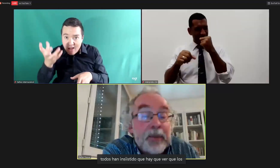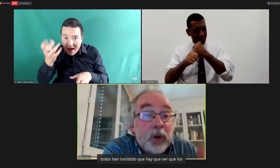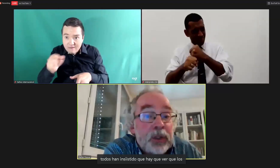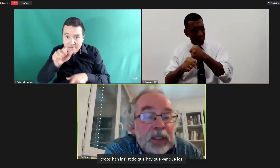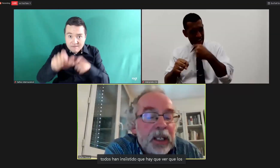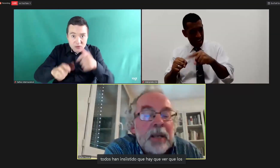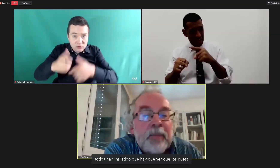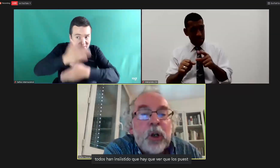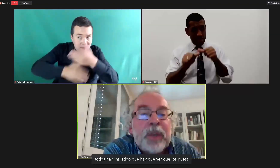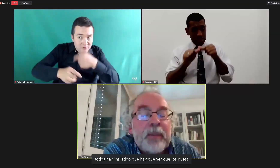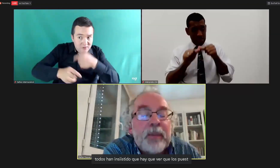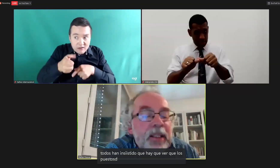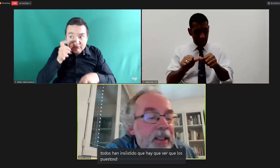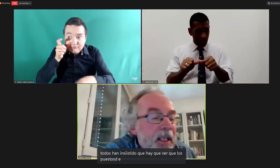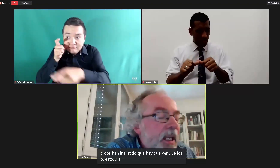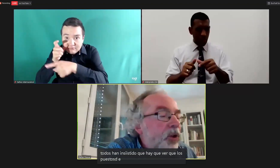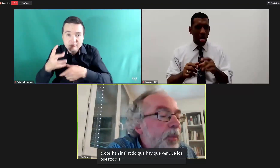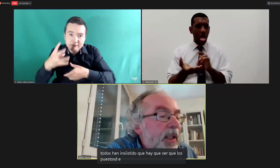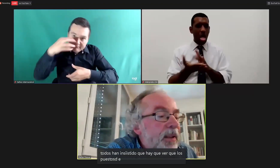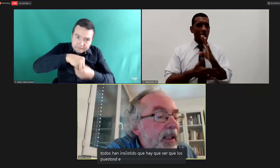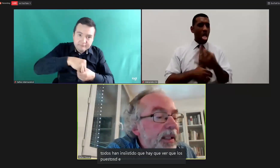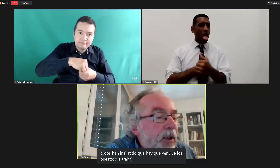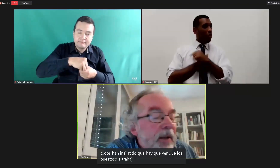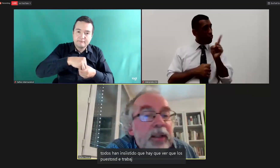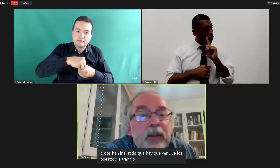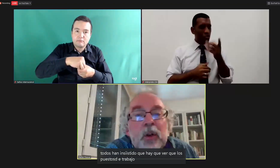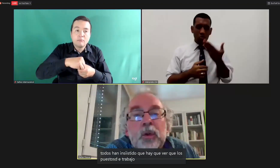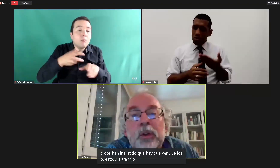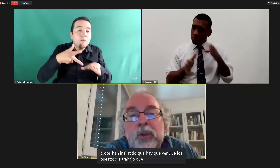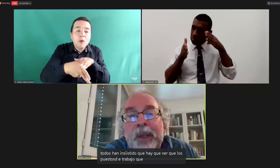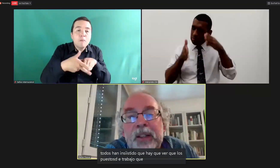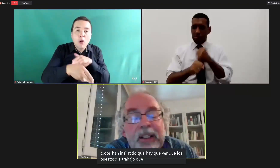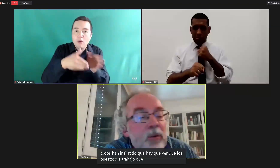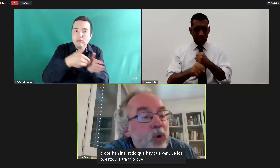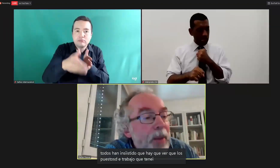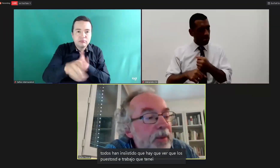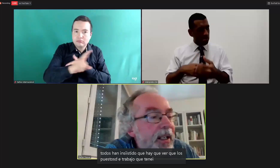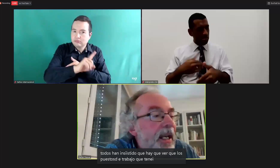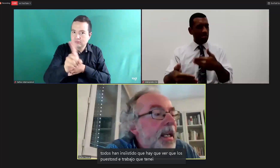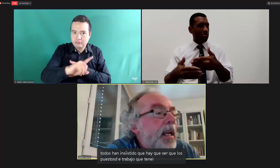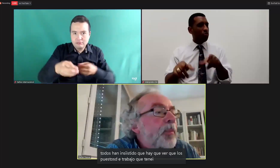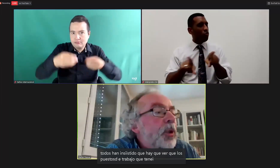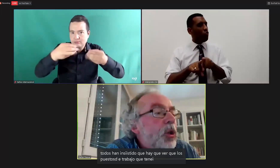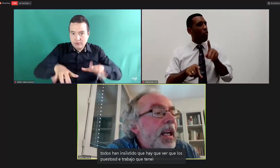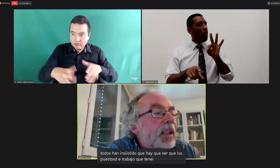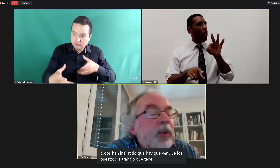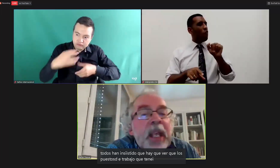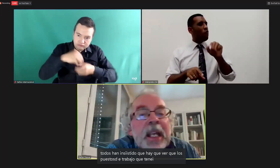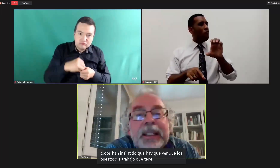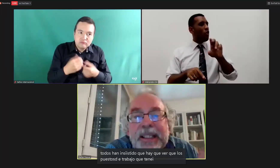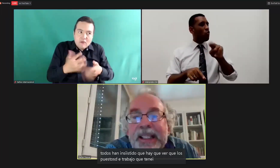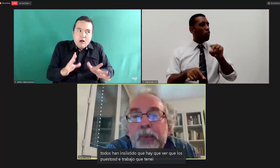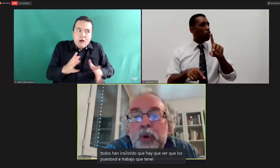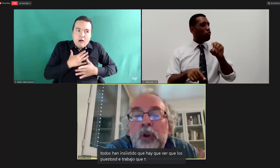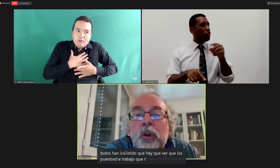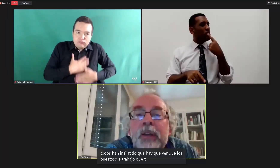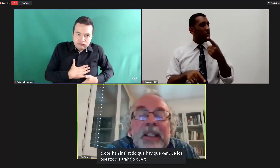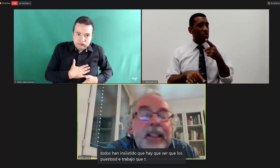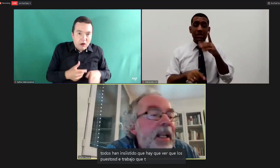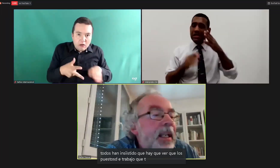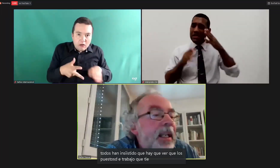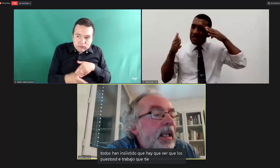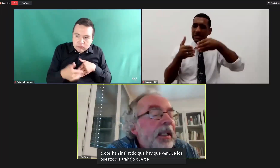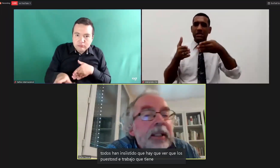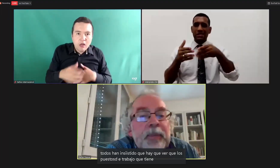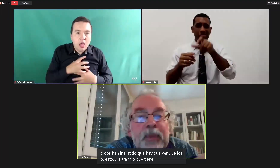pierdan, ¿no? Hay que hacer más cosas, pero obviamente eso parece, y también lo acaba de decir Facundo, eso parece ser como una primera prioridad, ¿no? Desde ese punto